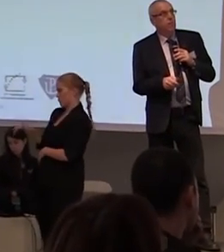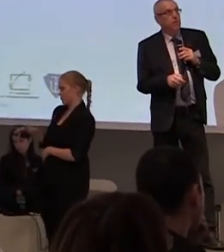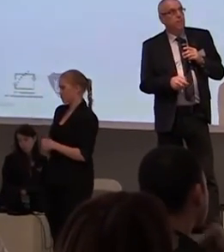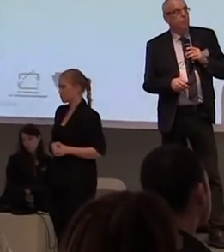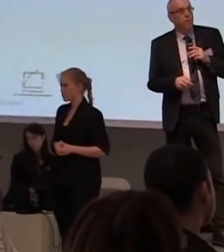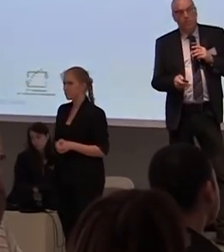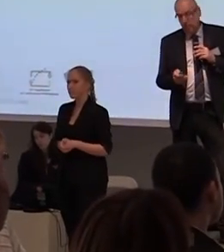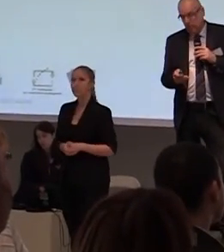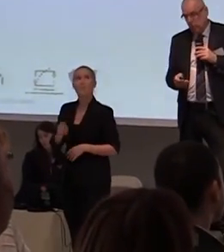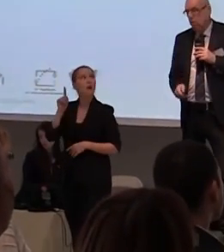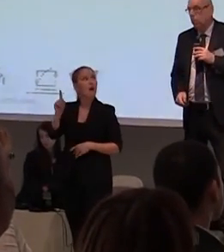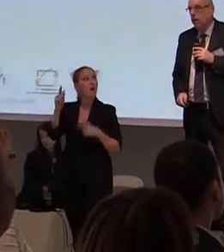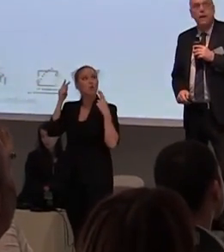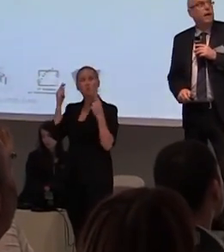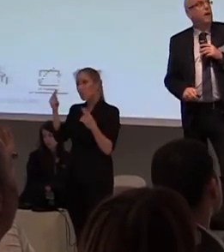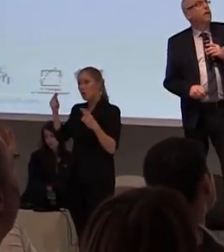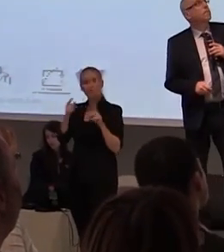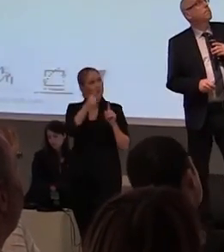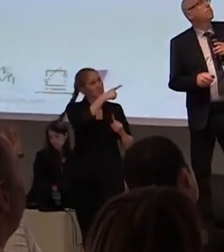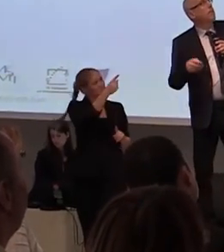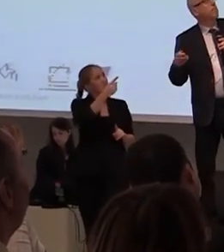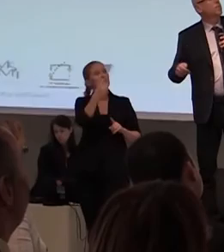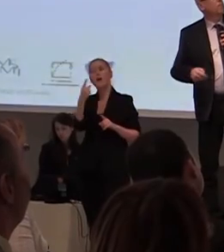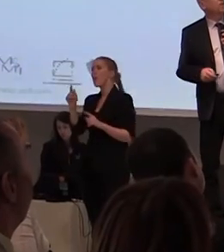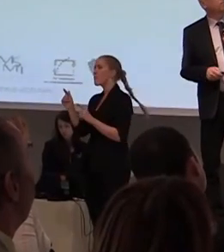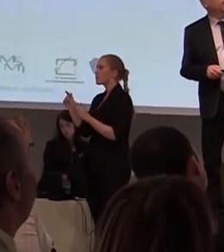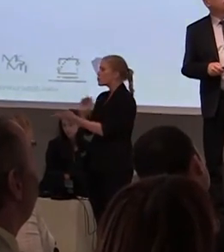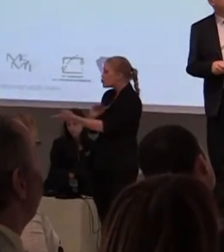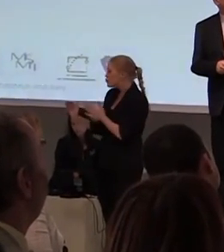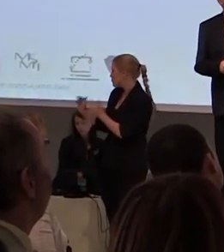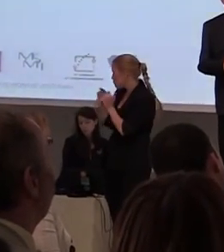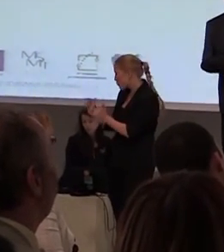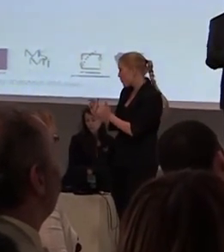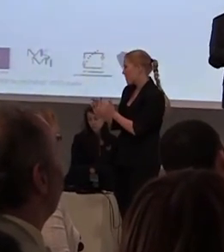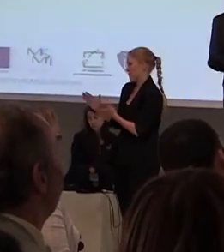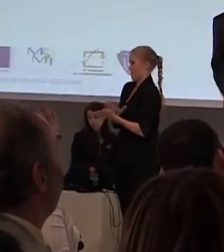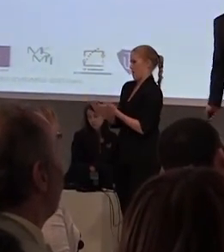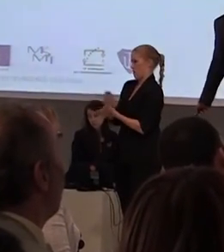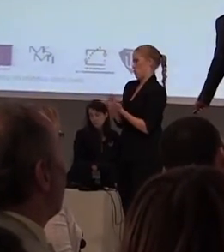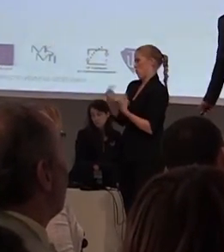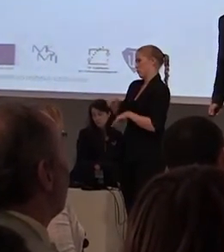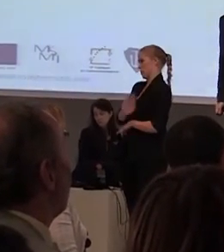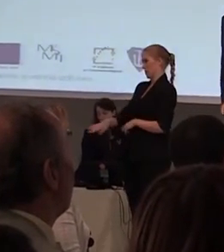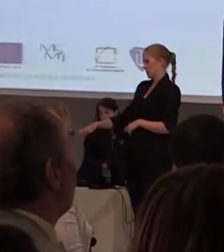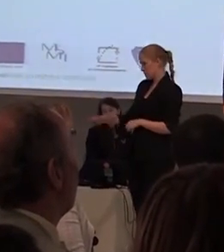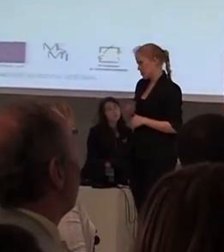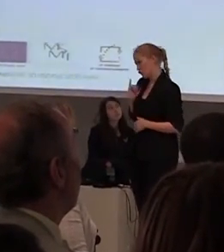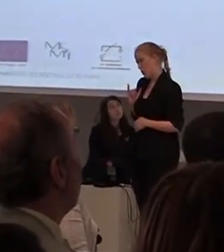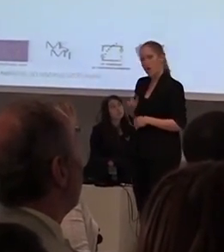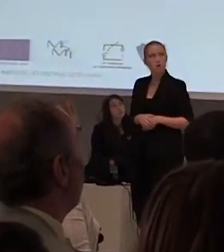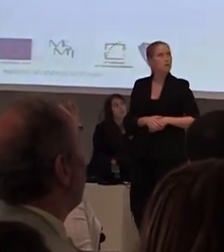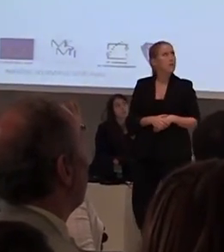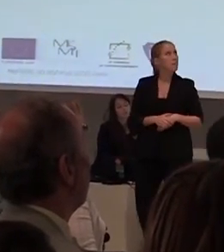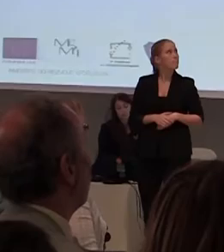bezplatné poskytování podporných opatření školou. A já předpokládám, že jste si přečetli to,